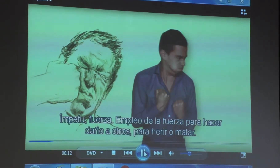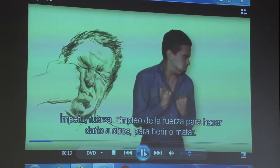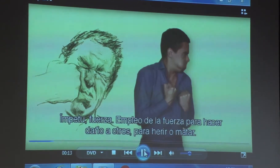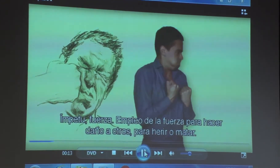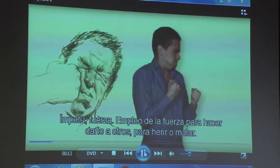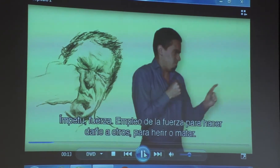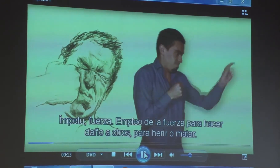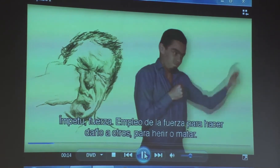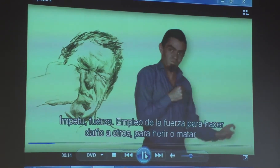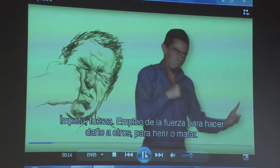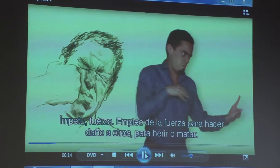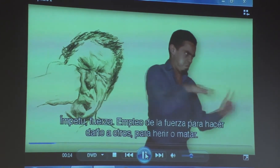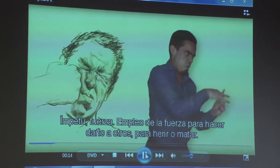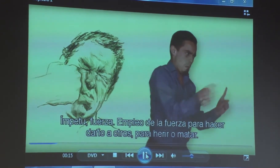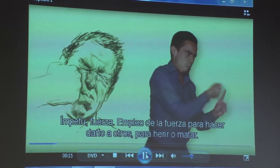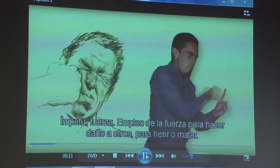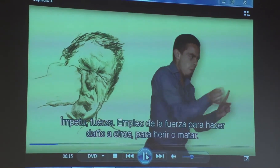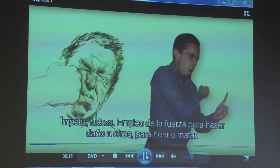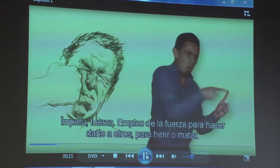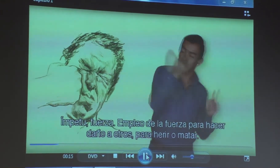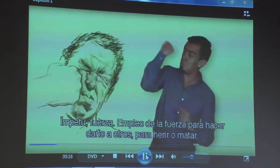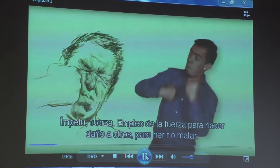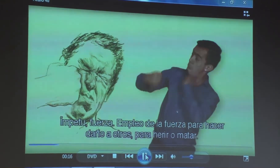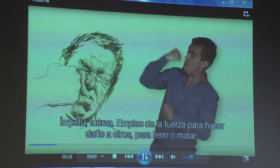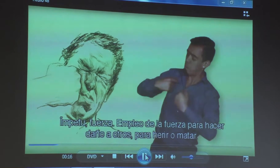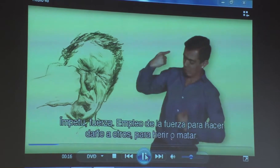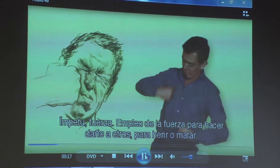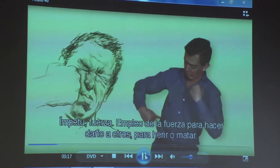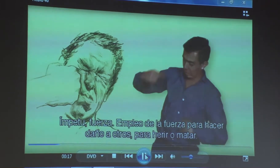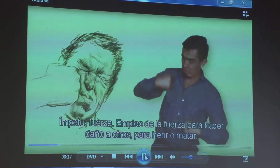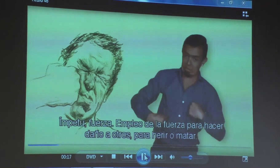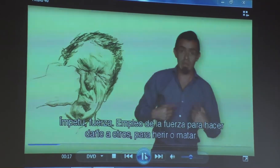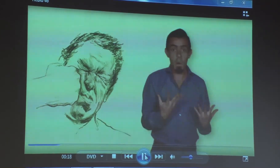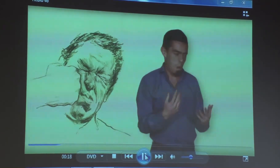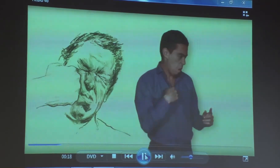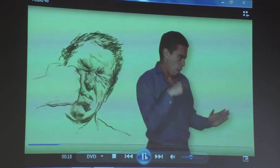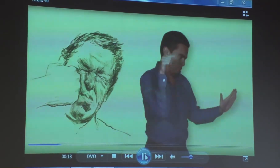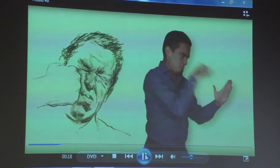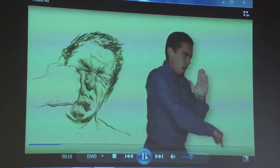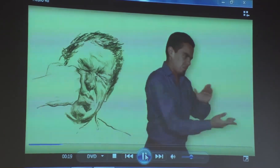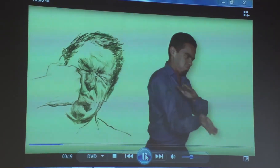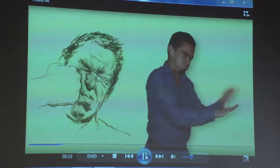Ímpetu, fuerza, empleo de la fuerza para hacer daño a otros, para herir o matar.